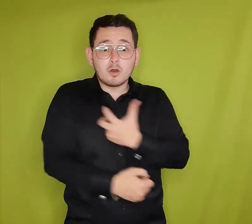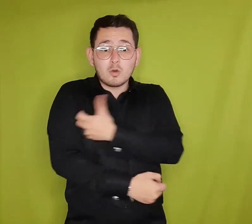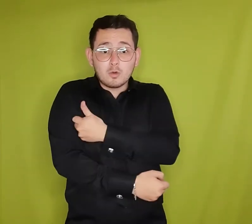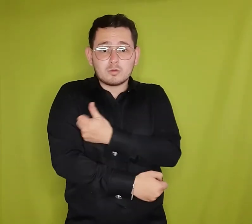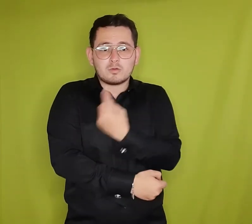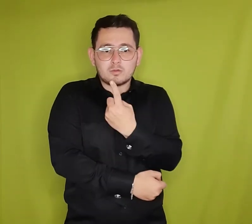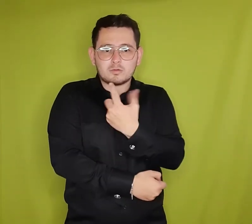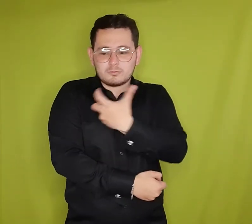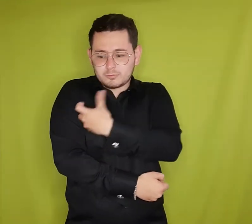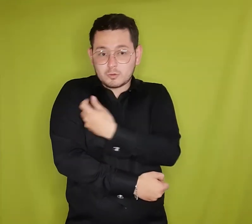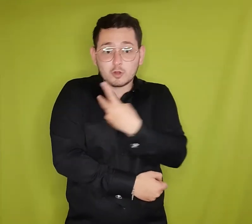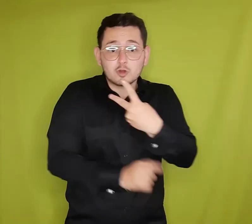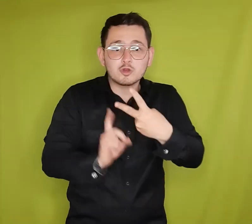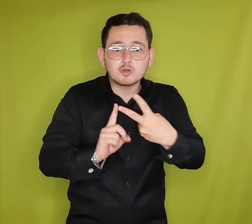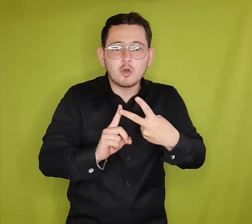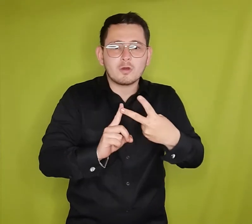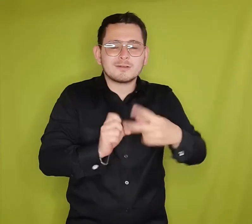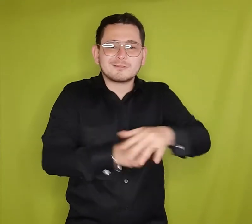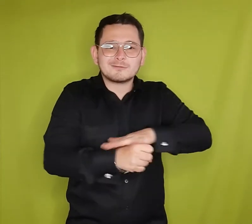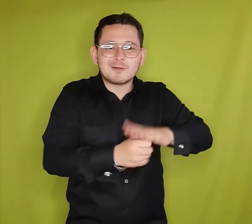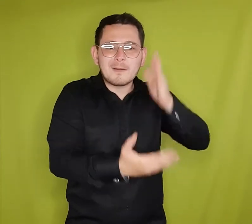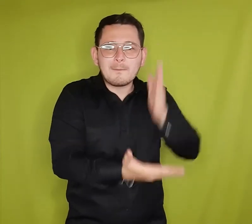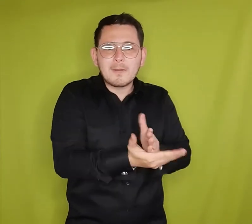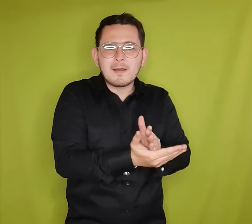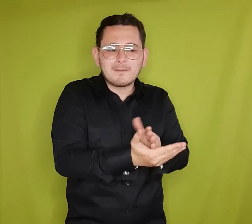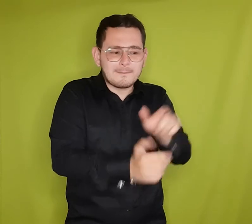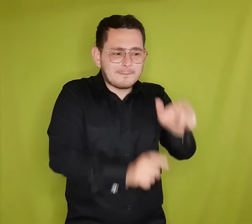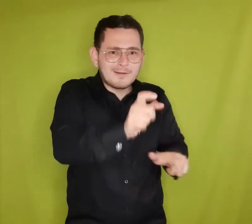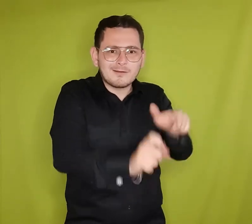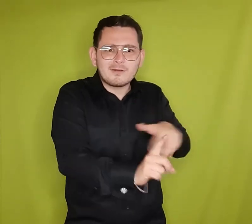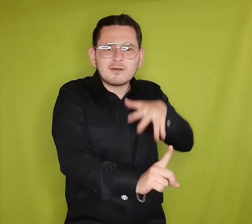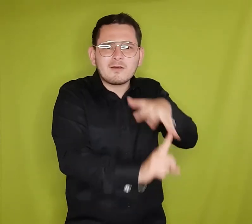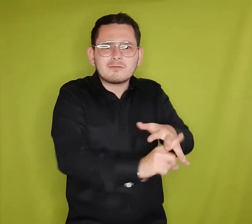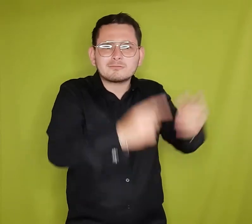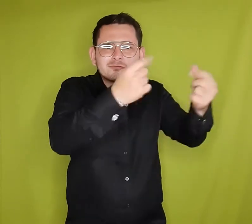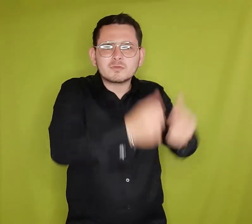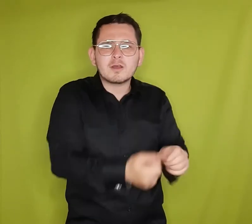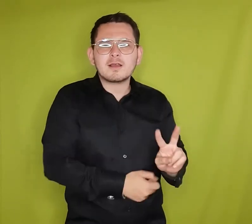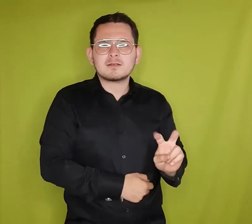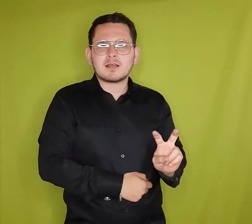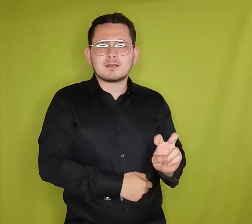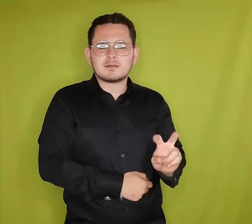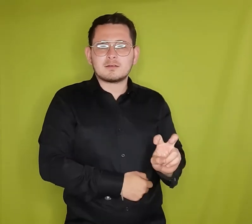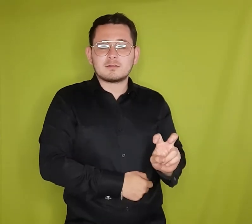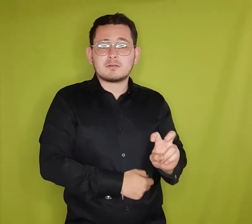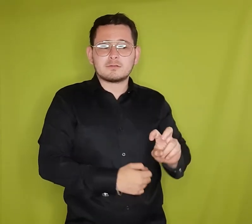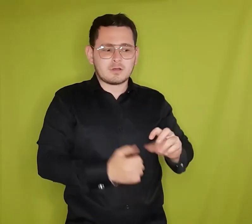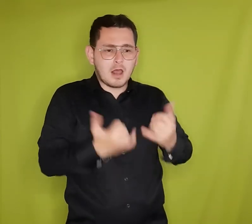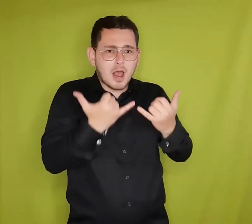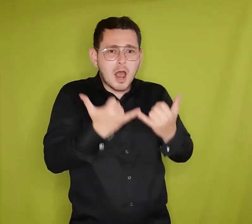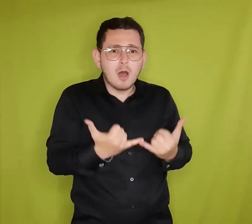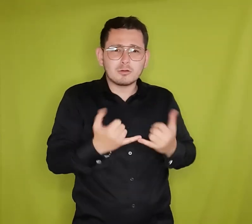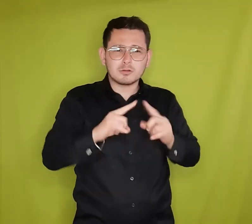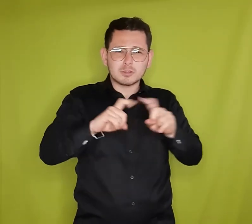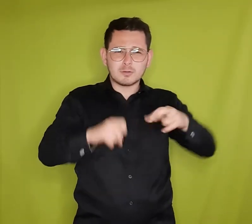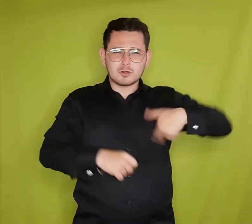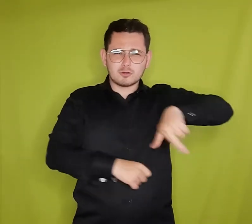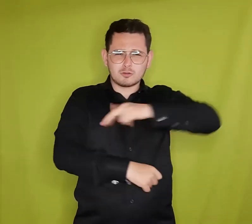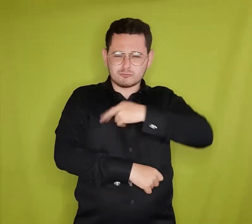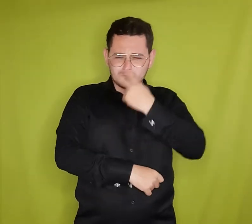al componente de vacunas. Un caso coincidente, esto quiere decir que la clasificación generada por el comité de expertos